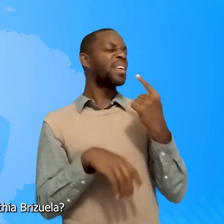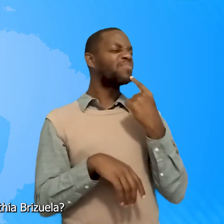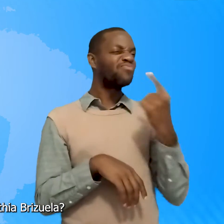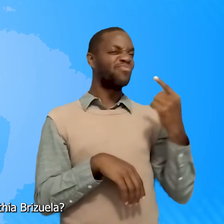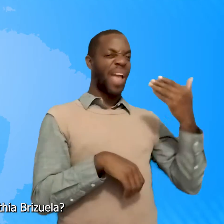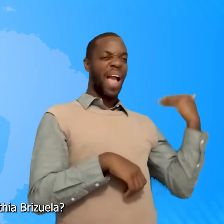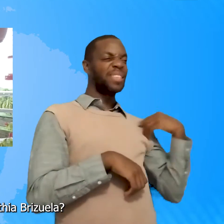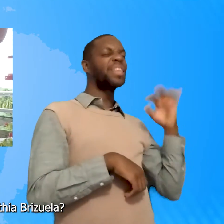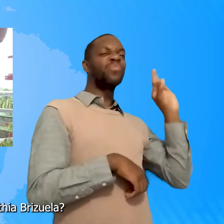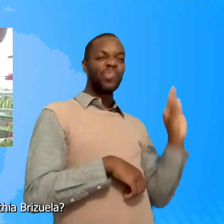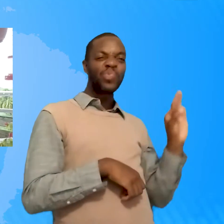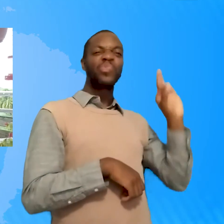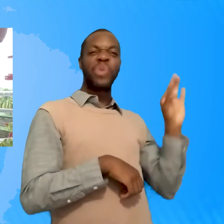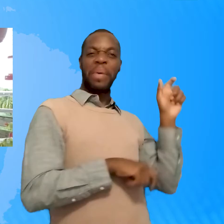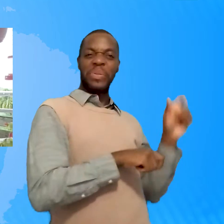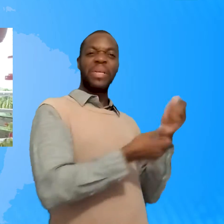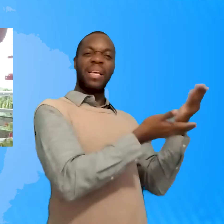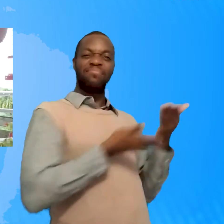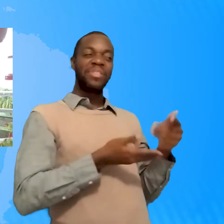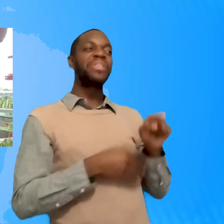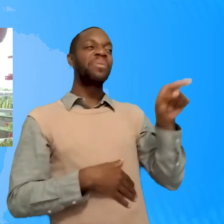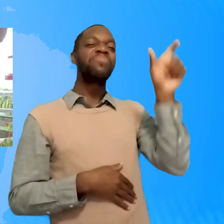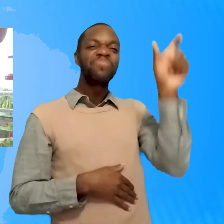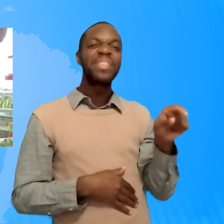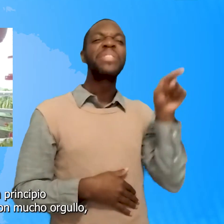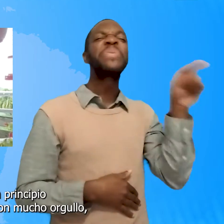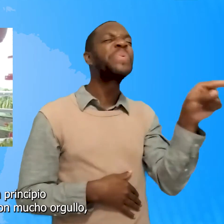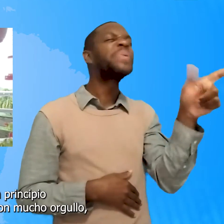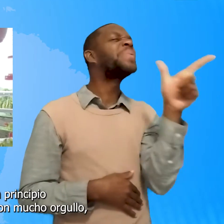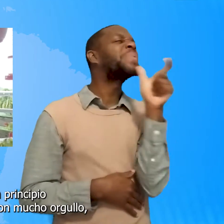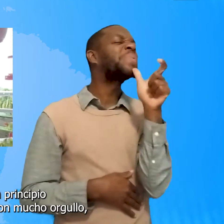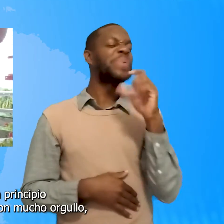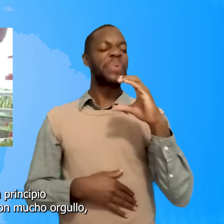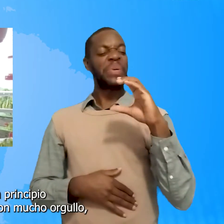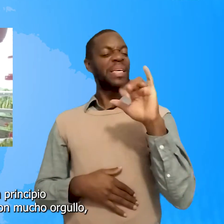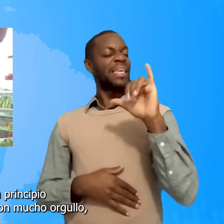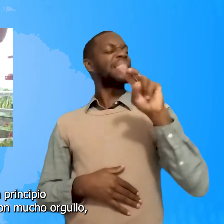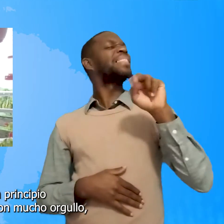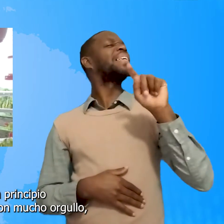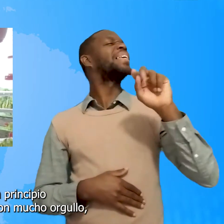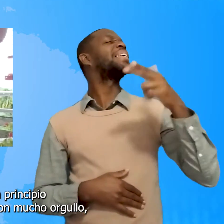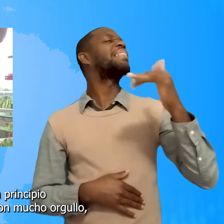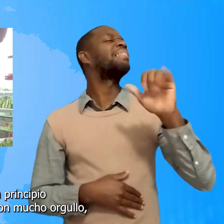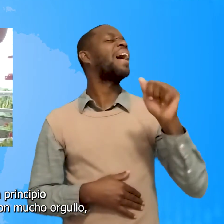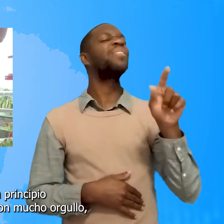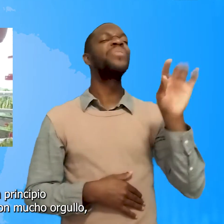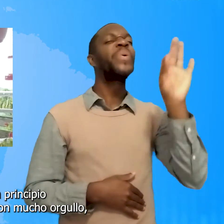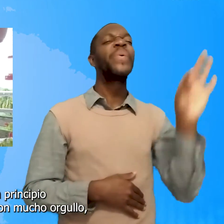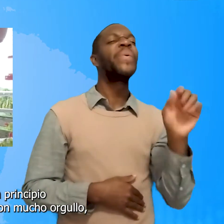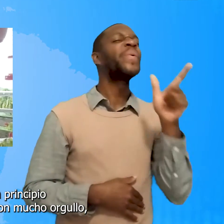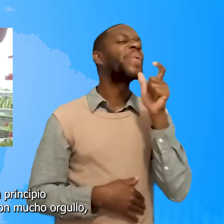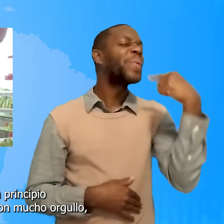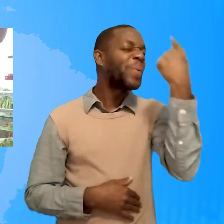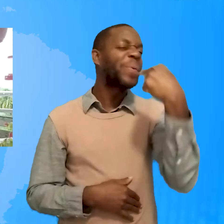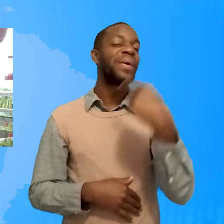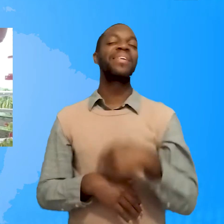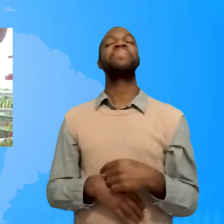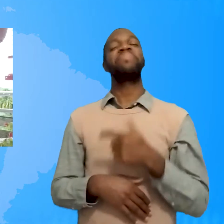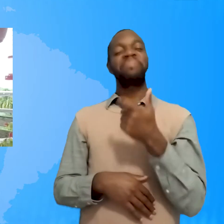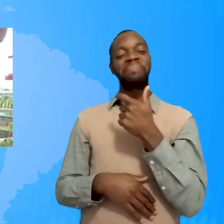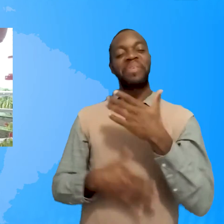Brizuela? ¿Quién es Cintia Brizuela? Bueno, dije en un principio soy paraguaya, con mucho